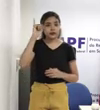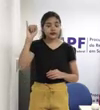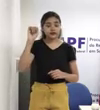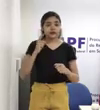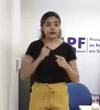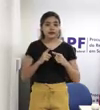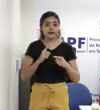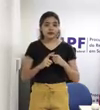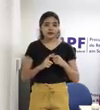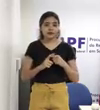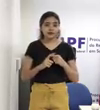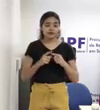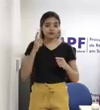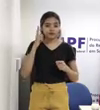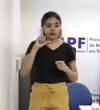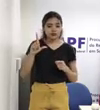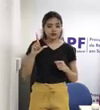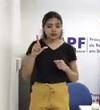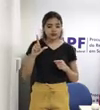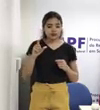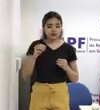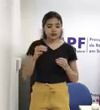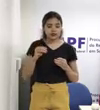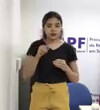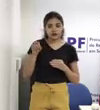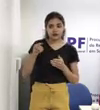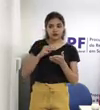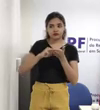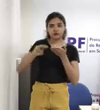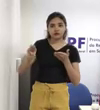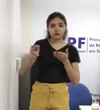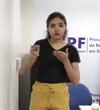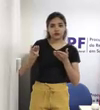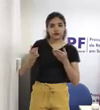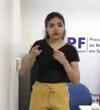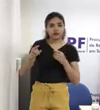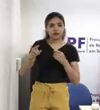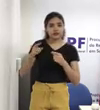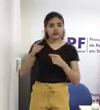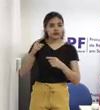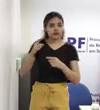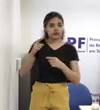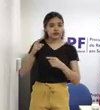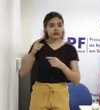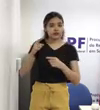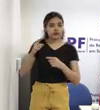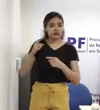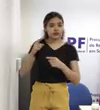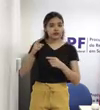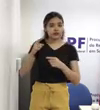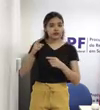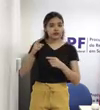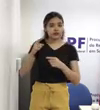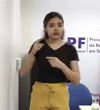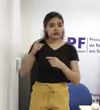criminosa eh também nos foi colocado que há um grande sentimento de culpa das vítimas e dos